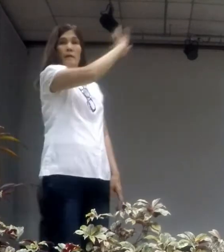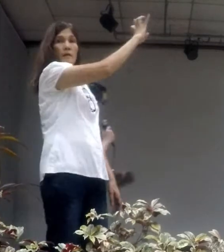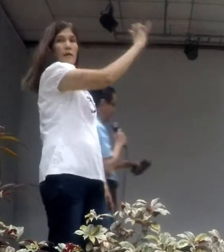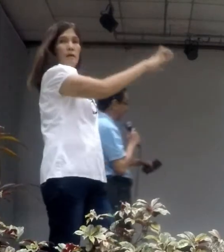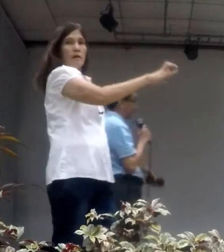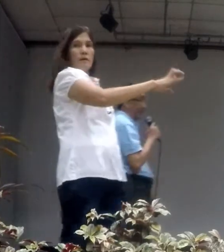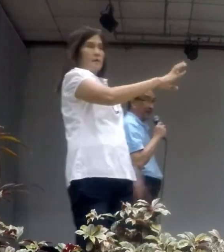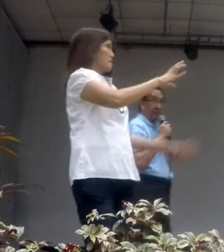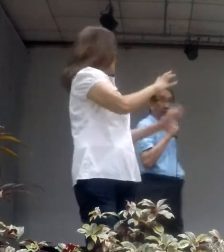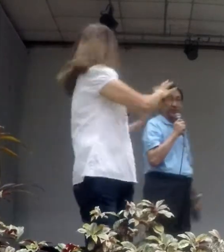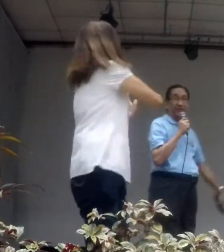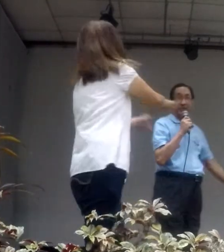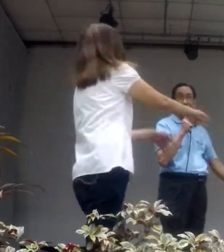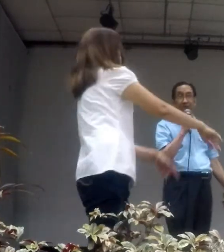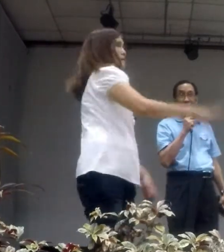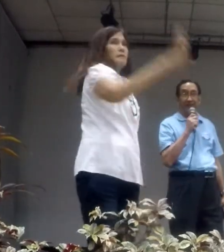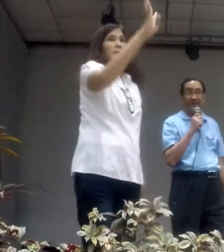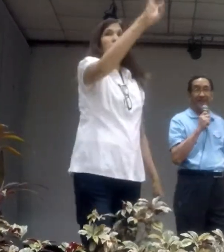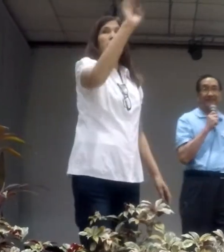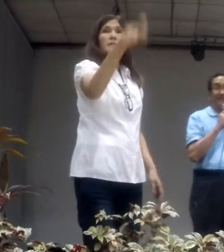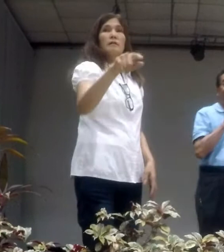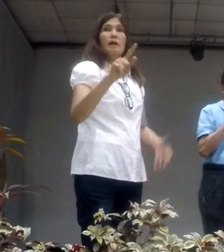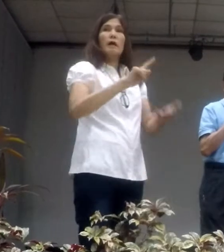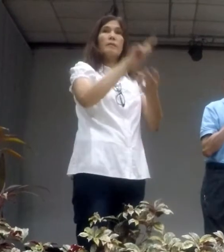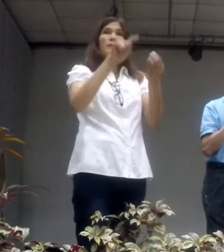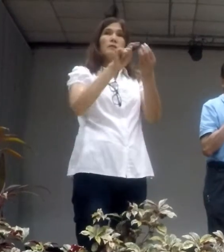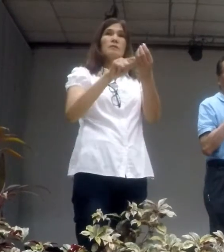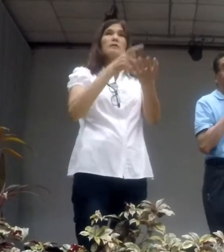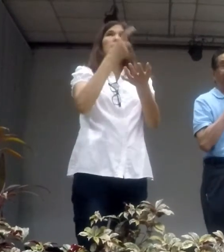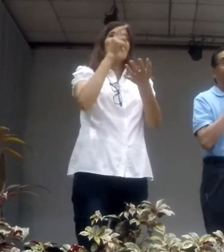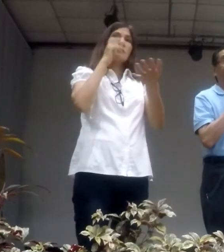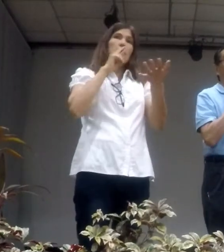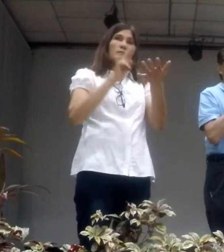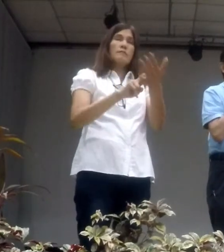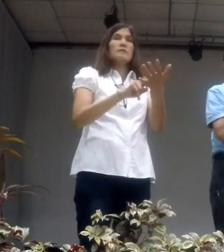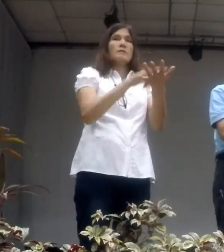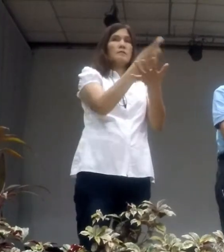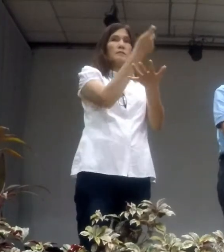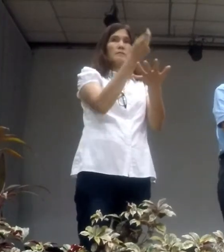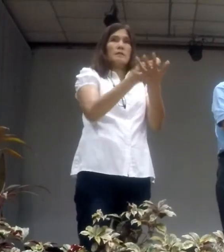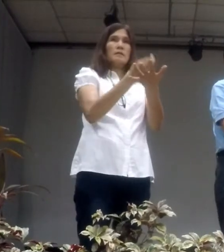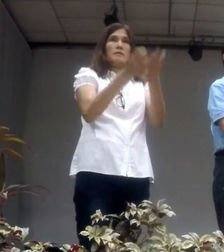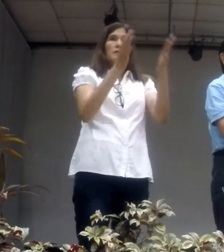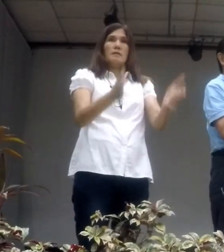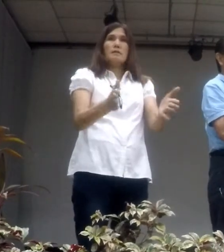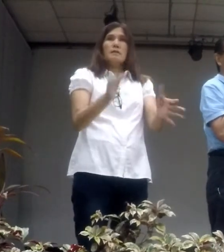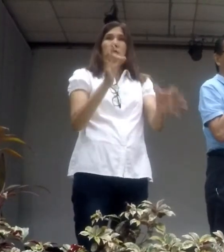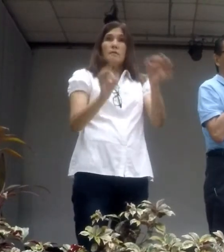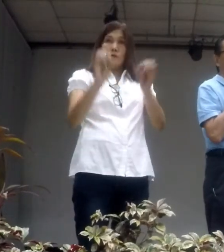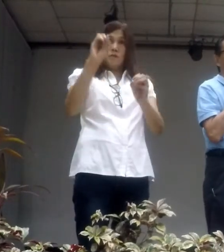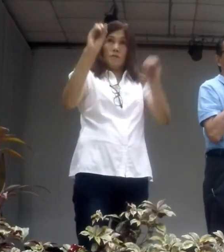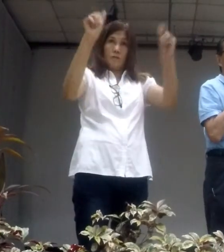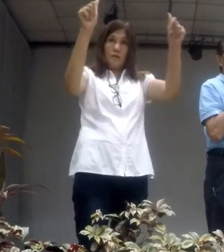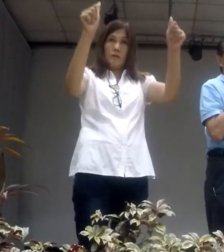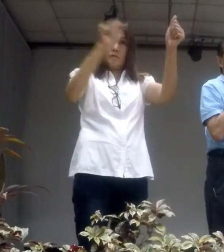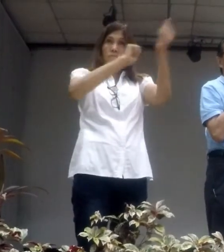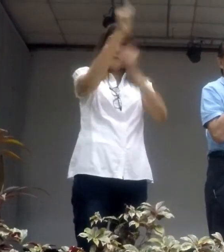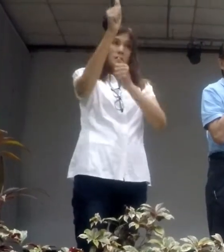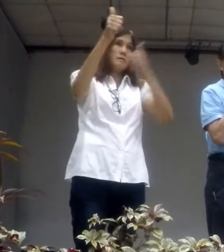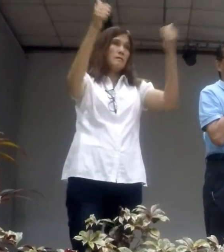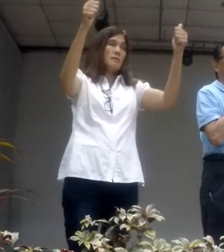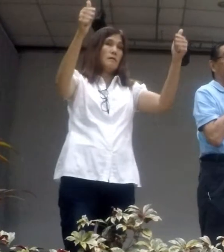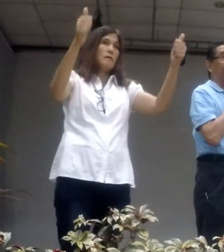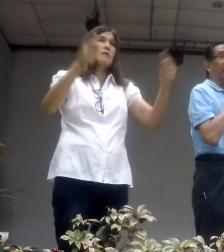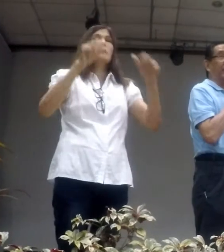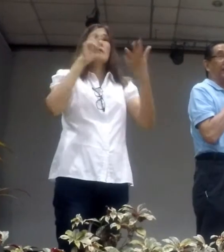questions on the report of the treasurer? Okay. If you're okay, then we'll have it approved. I will